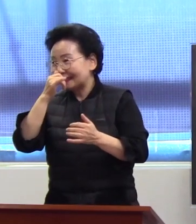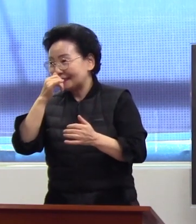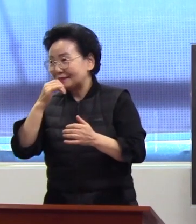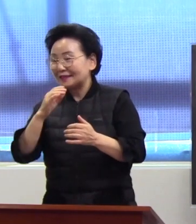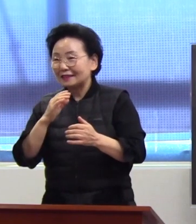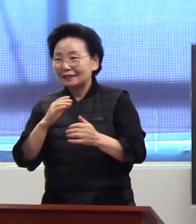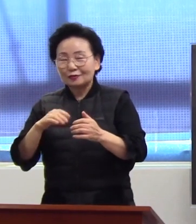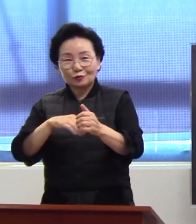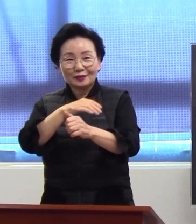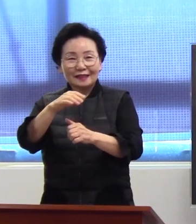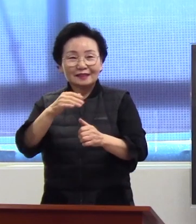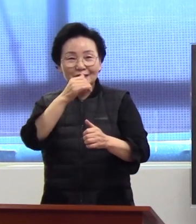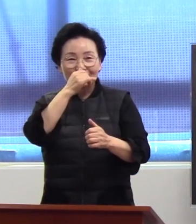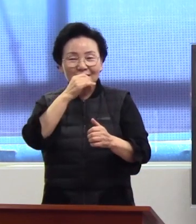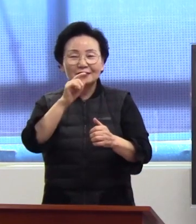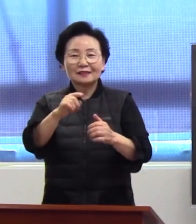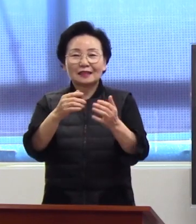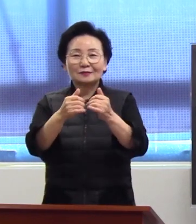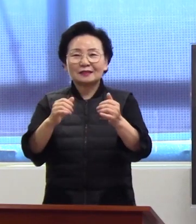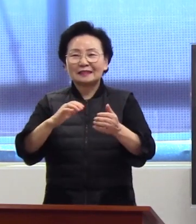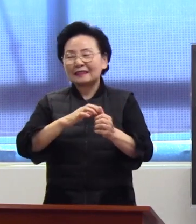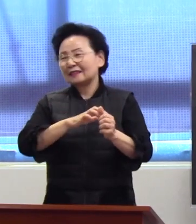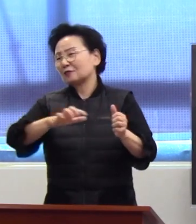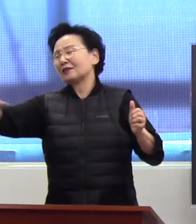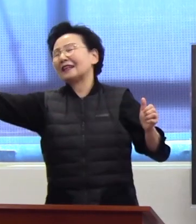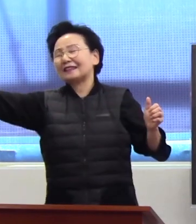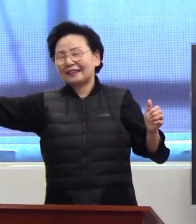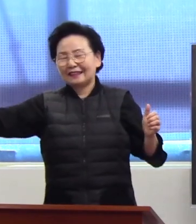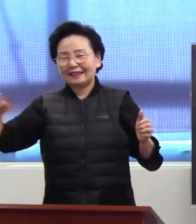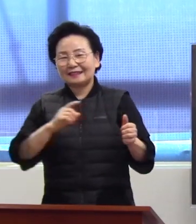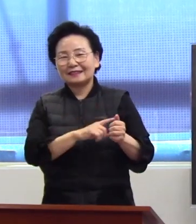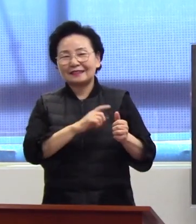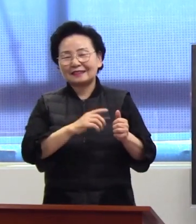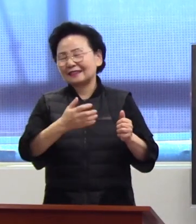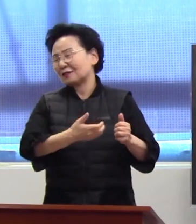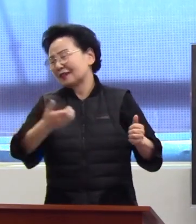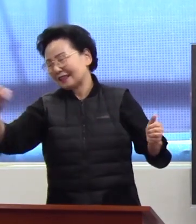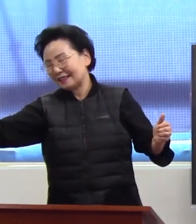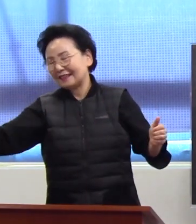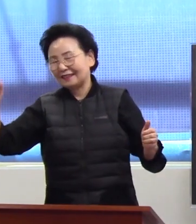있잖아. 주변에 있죠? 그런 사람은 떠나야 돼.